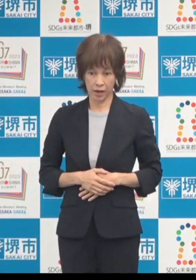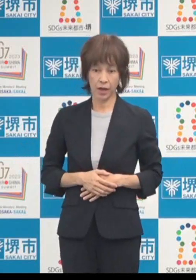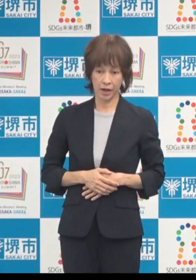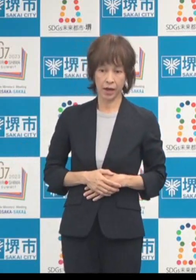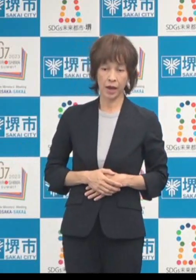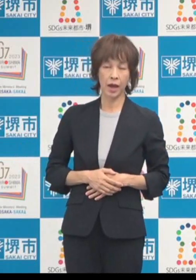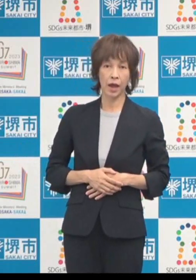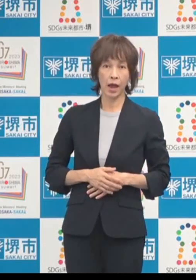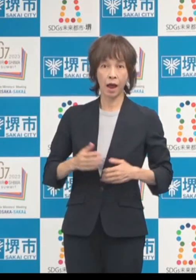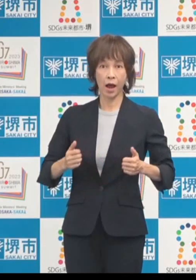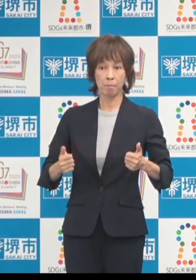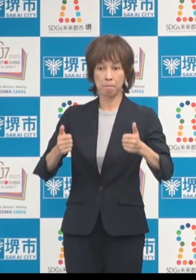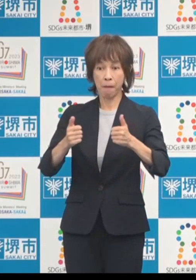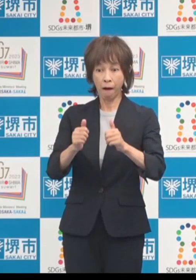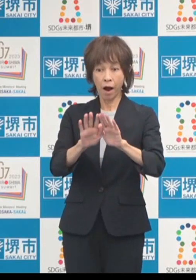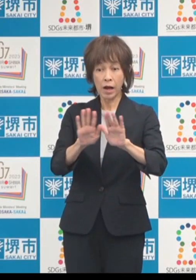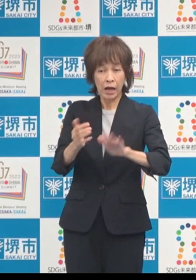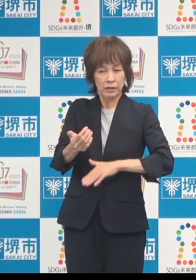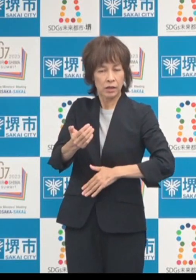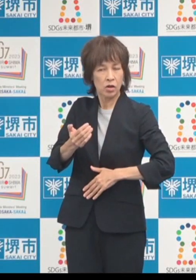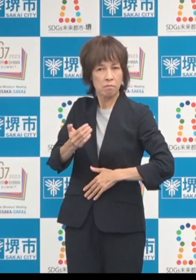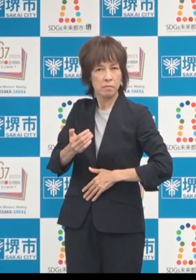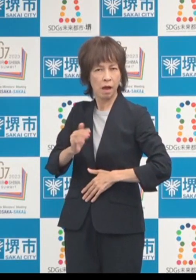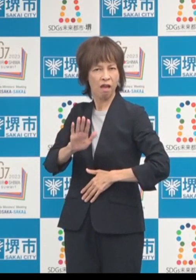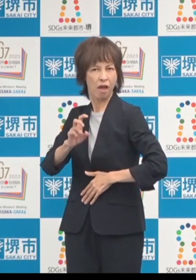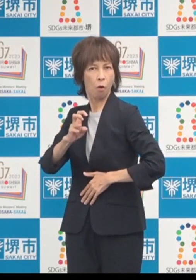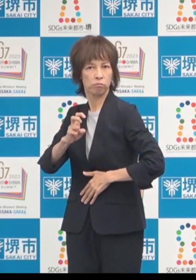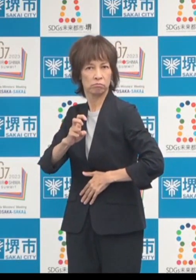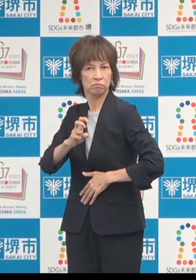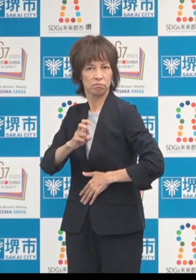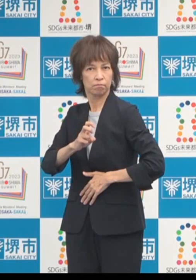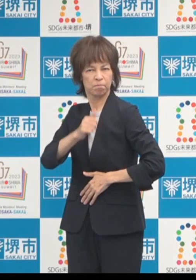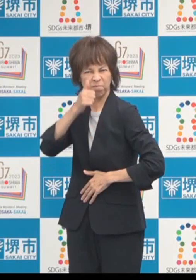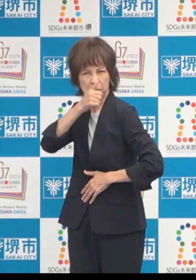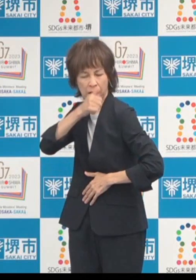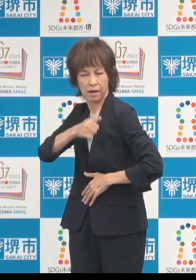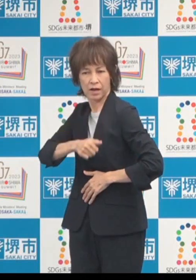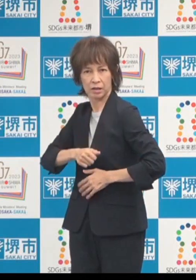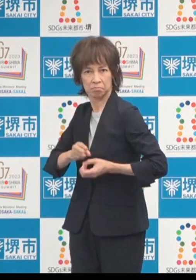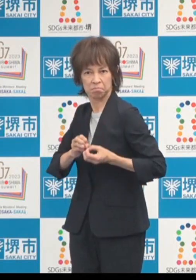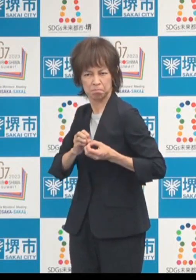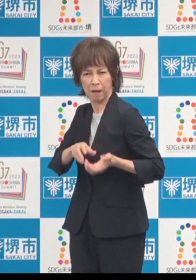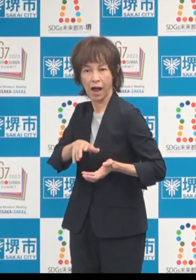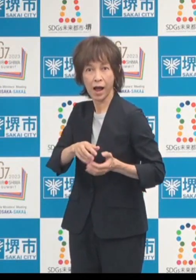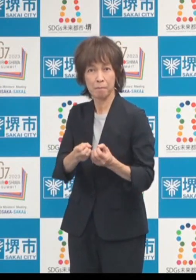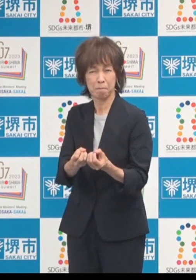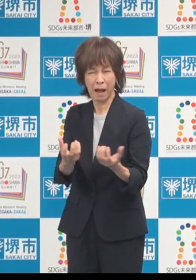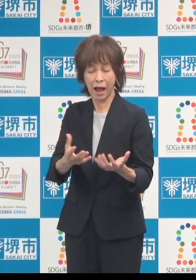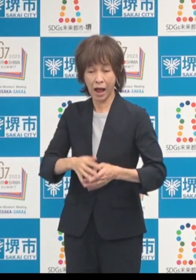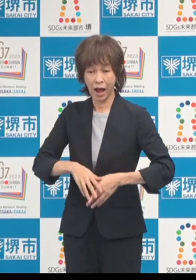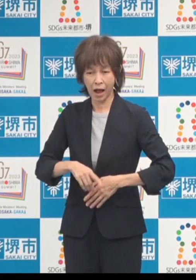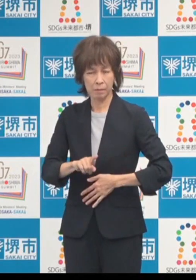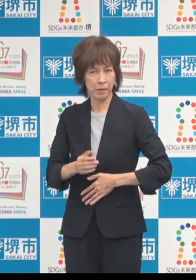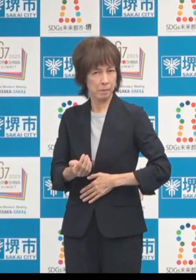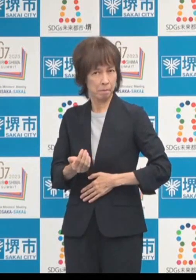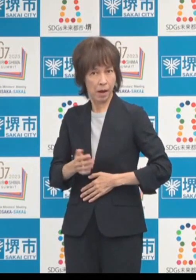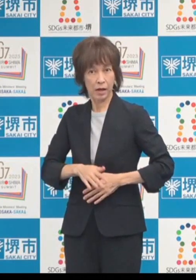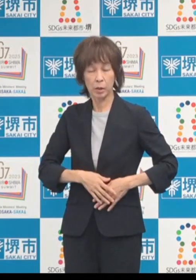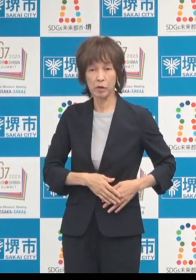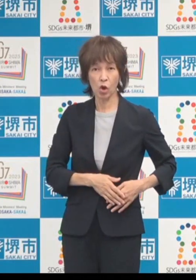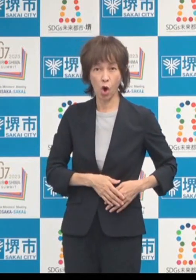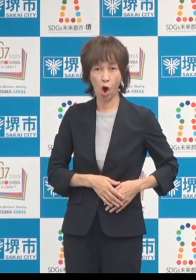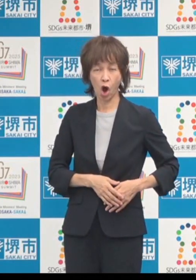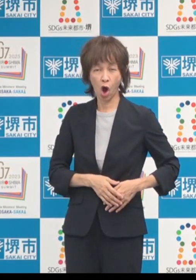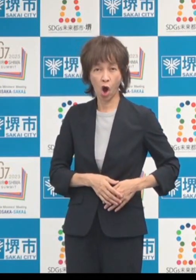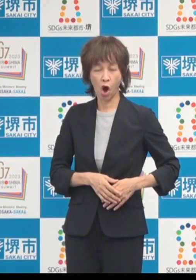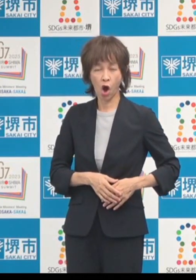向けてテロ行為が発生した際の要人の VIP の救出救護や迅速な情報